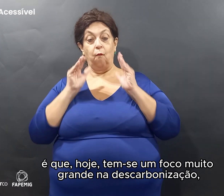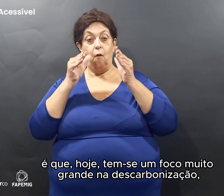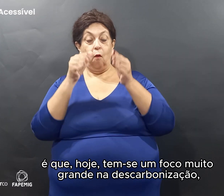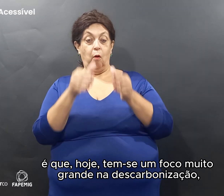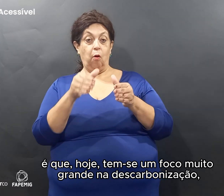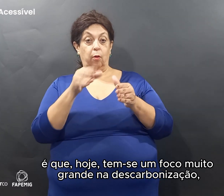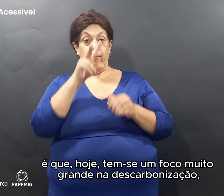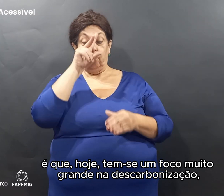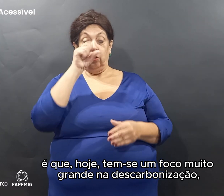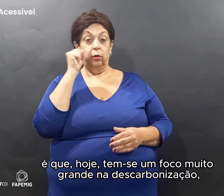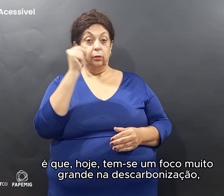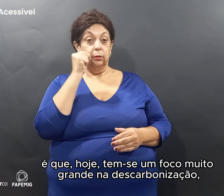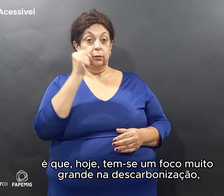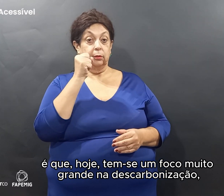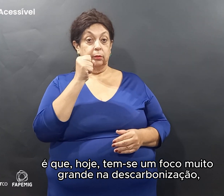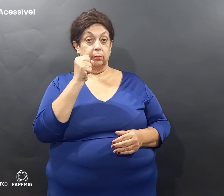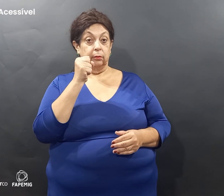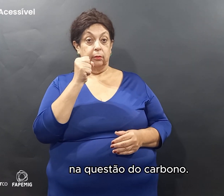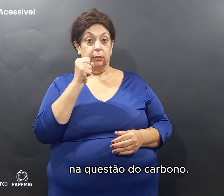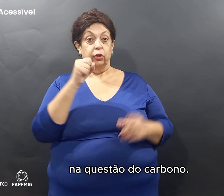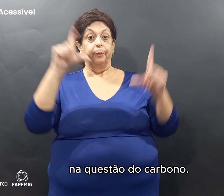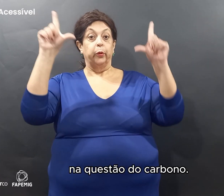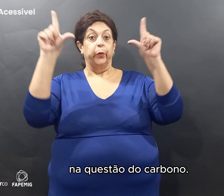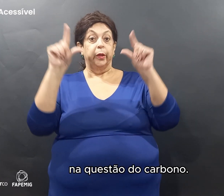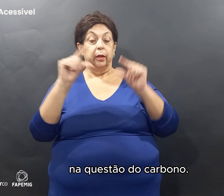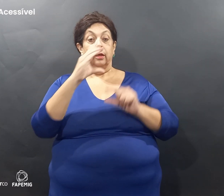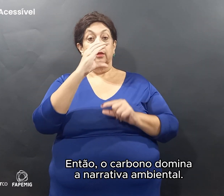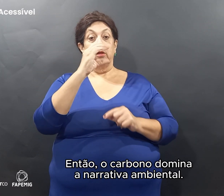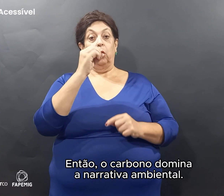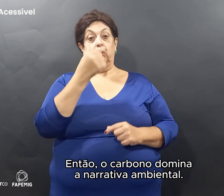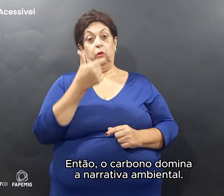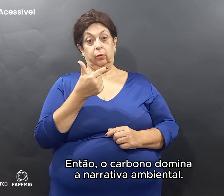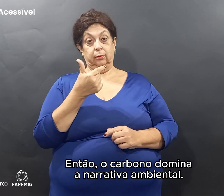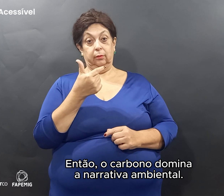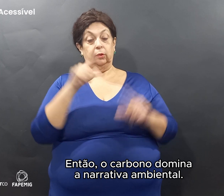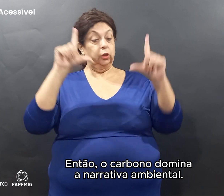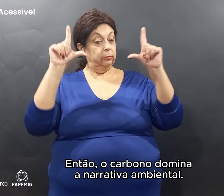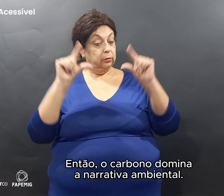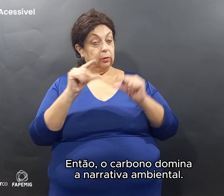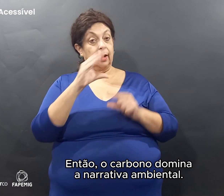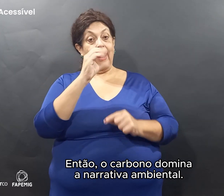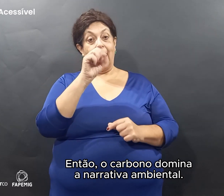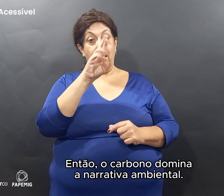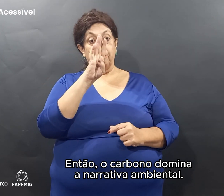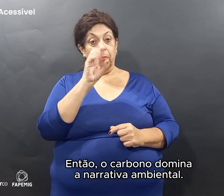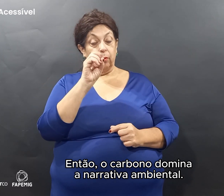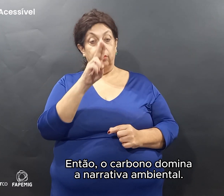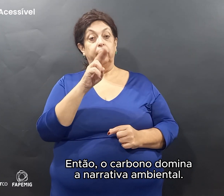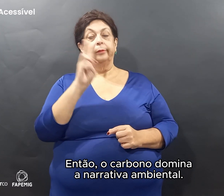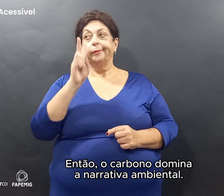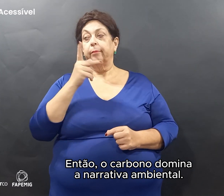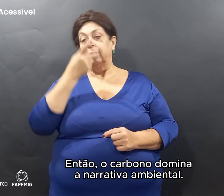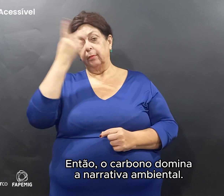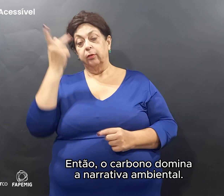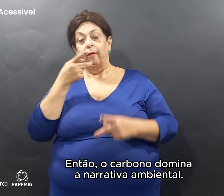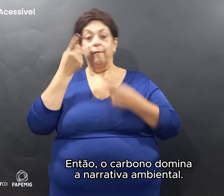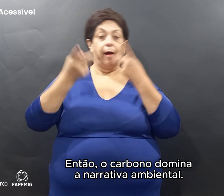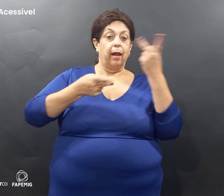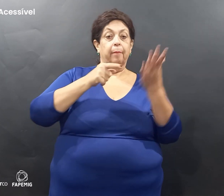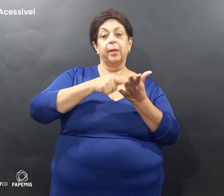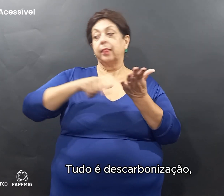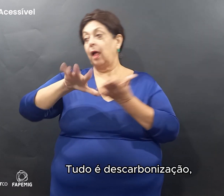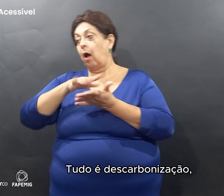muito grande na descarbonização, na questão do carbono. Então, o carbono, ele domina a narrativa